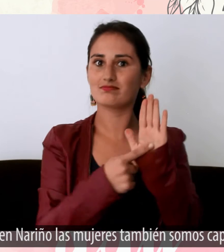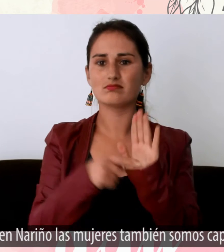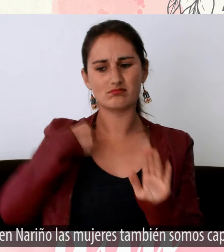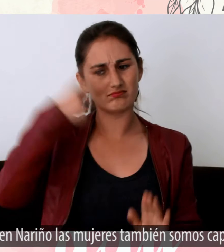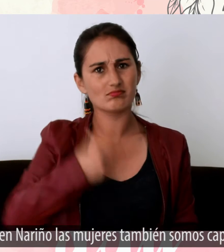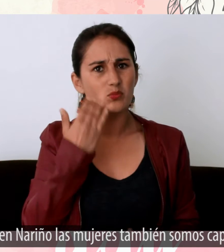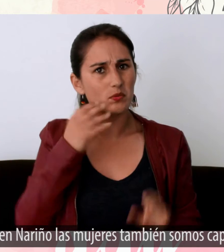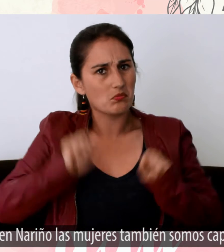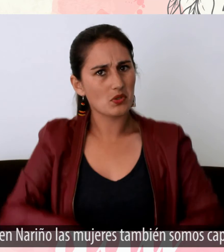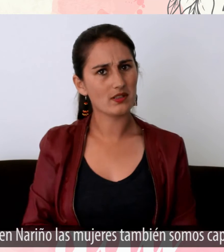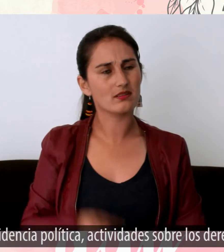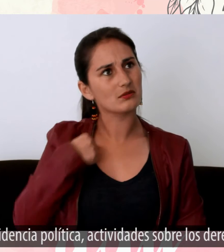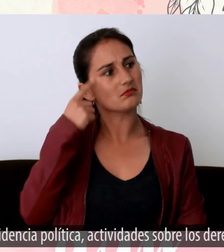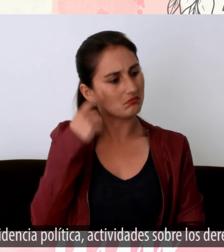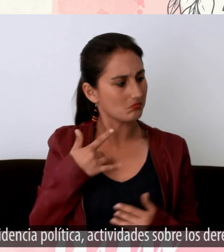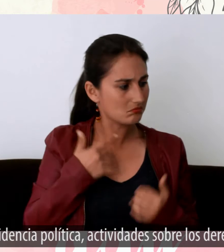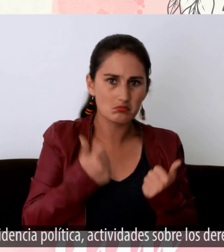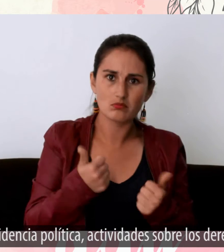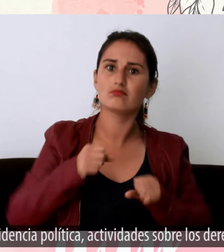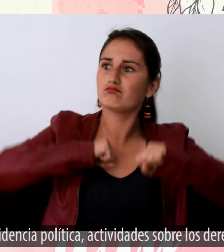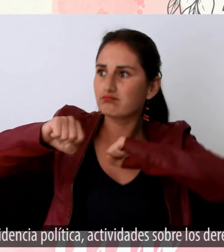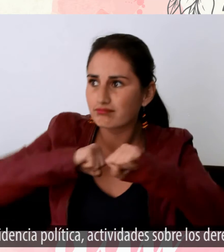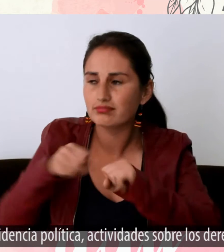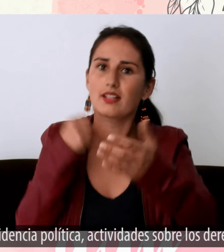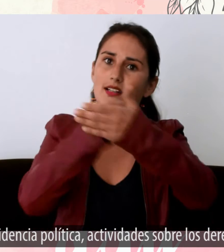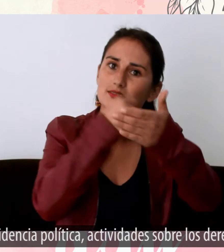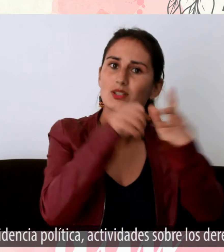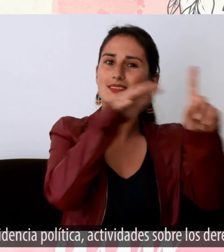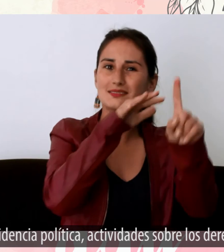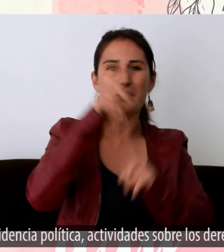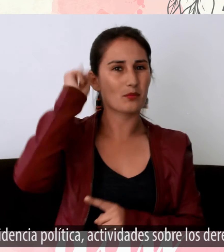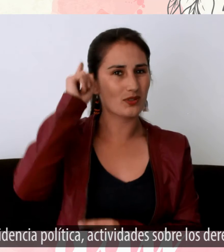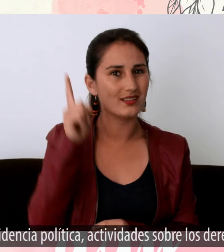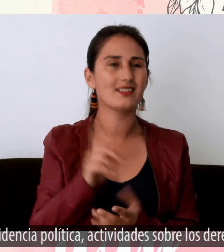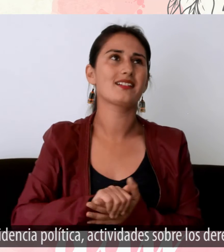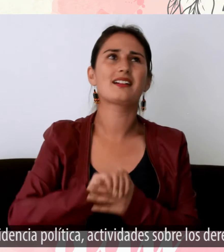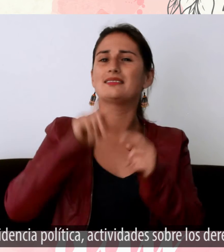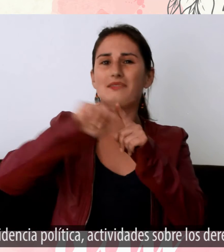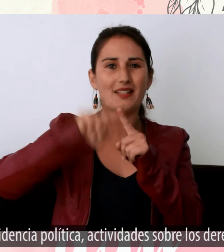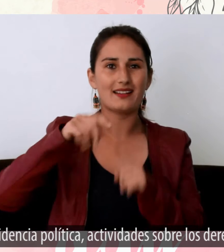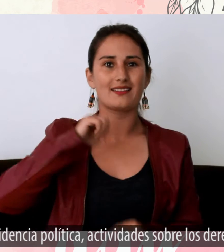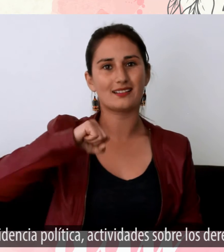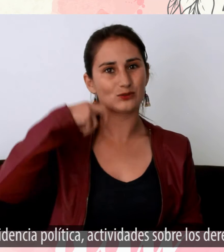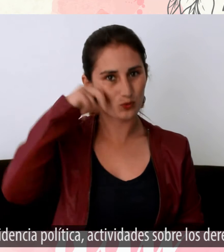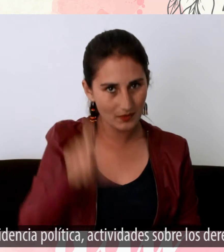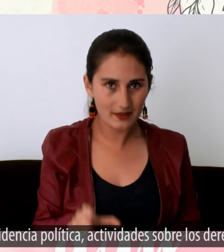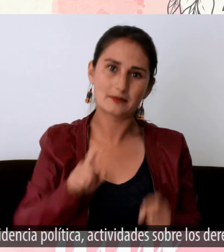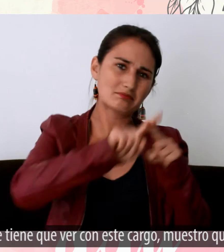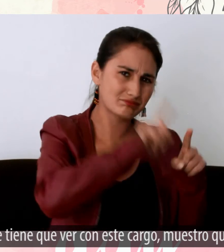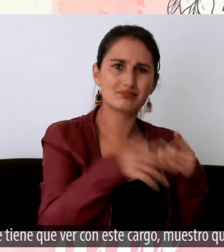que en Nariño las mujeres también somos capaces, realizando incidencia política, actividades sobre los derechos humanos